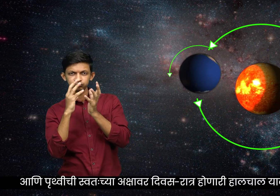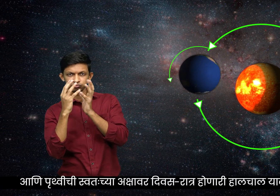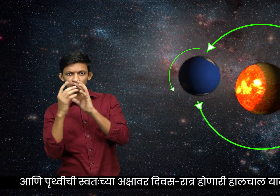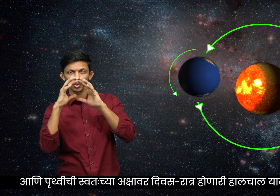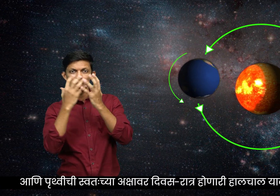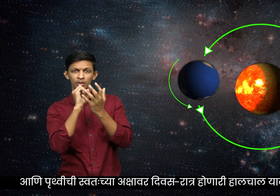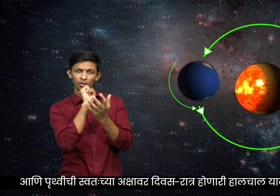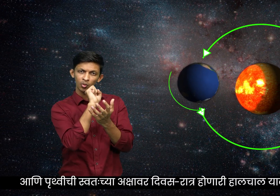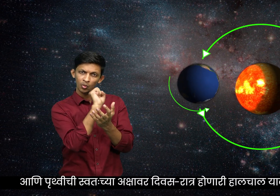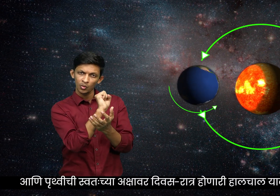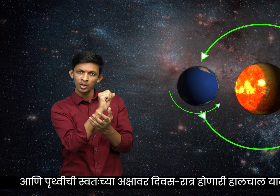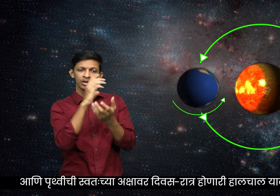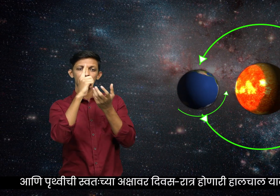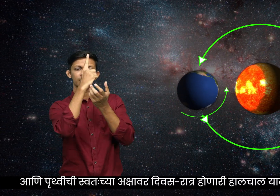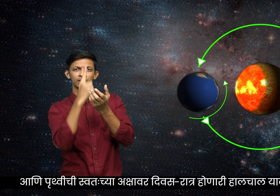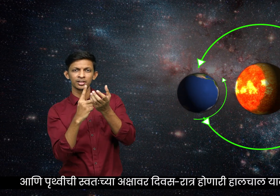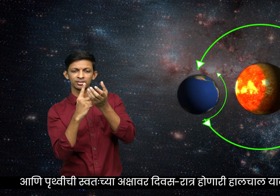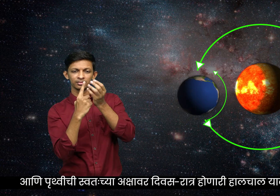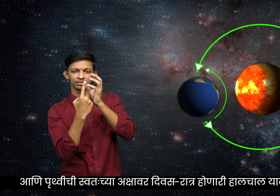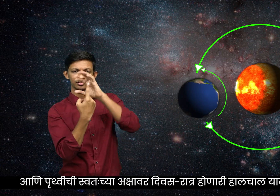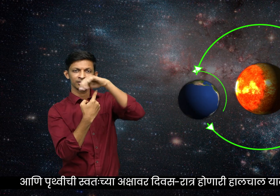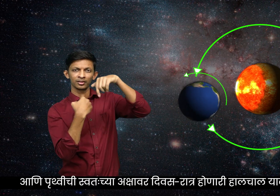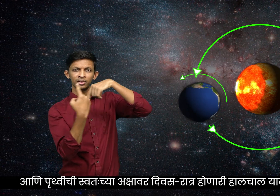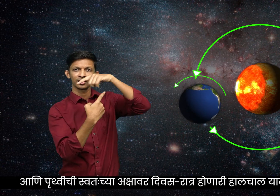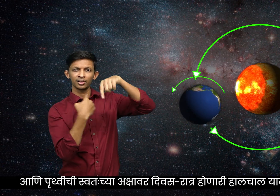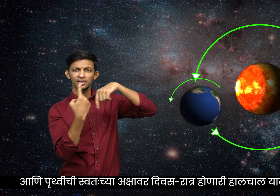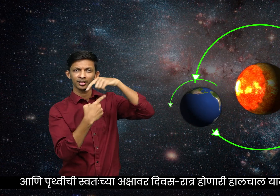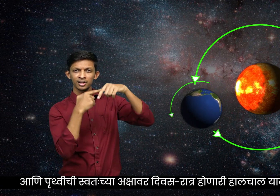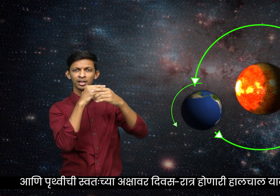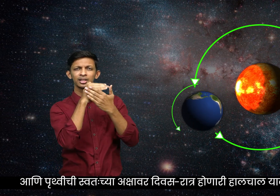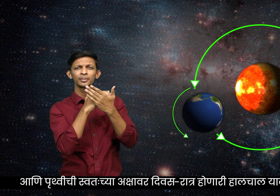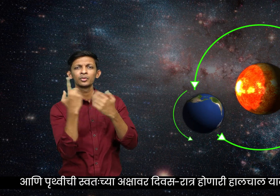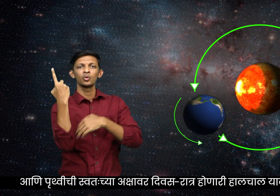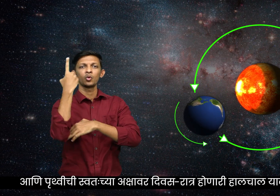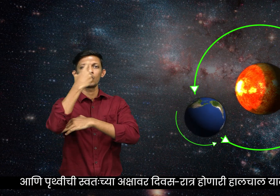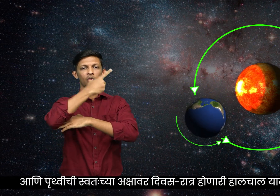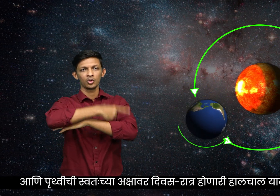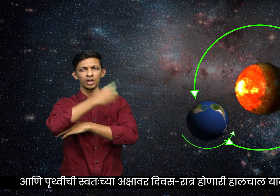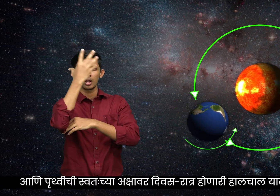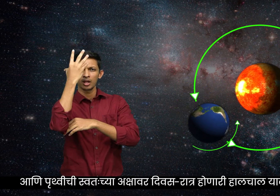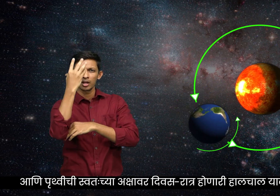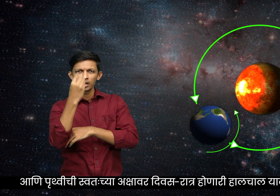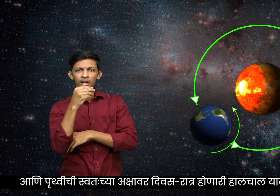आणि पृथ्वीची स्वतःच्या अक्षावर दिवस रात्र होणारी हालचाल याला